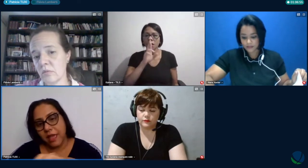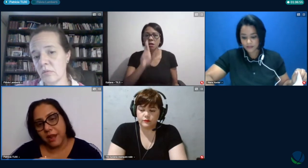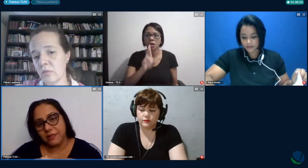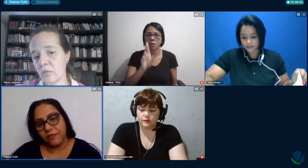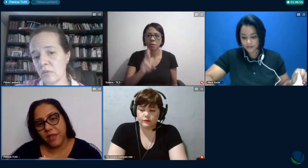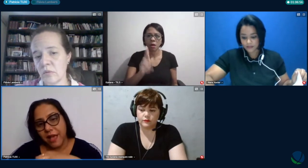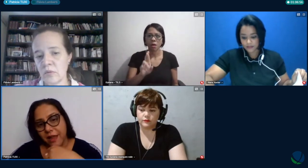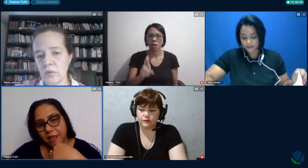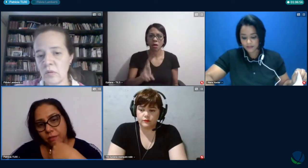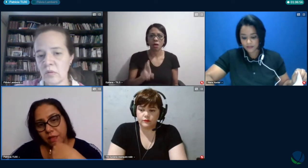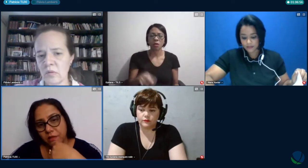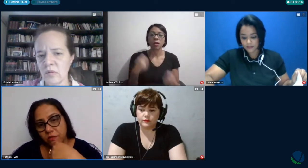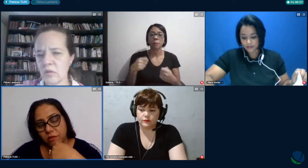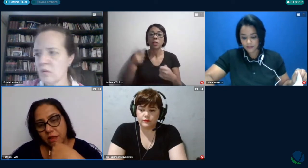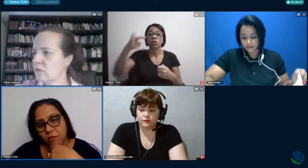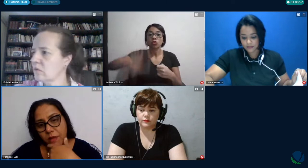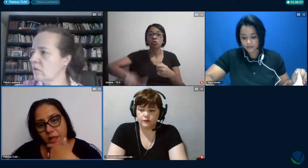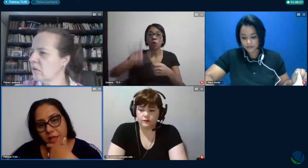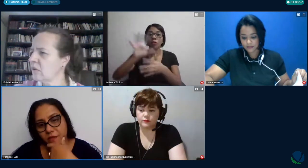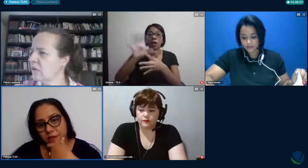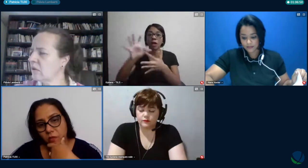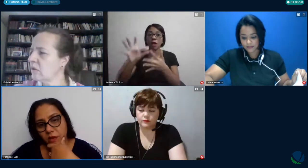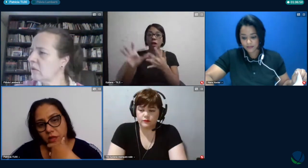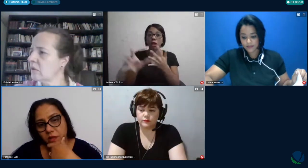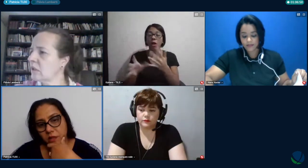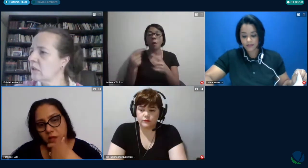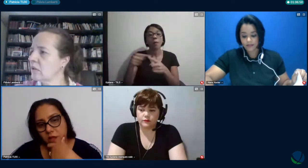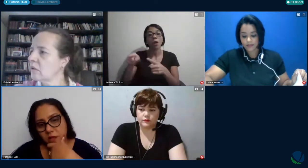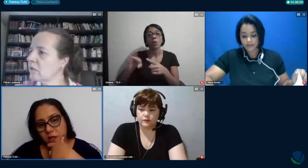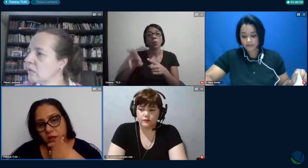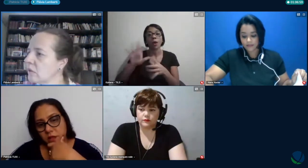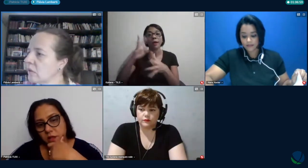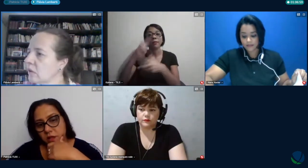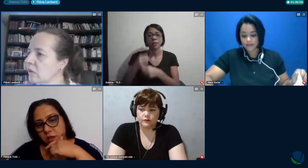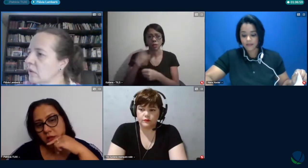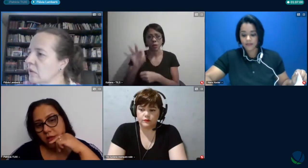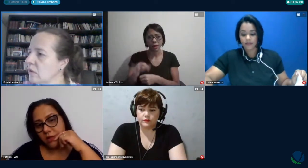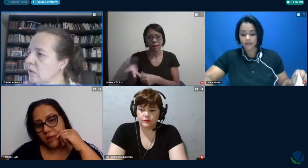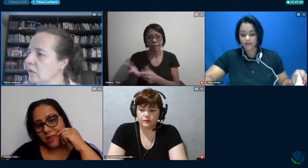eu teria que reclassificar, né? Porque eles não seriam uma revisão, né?